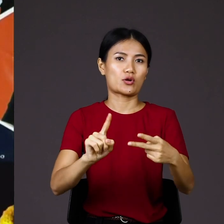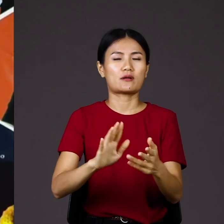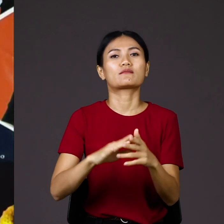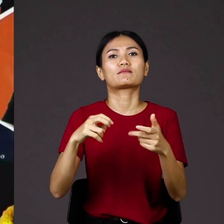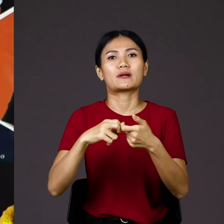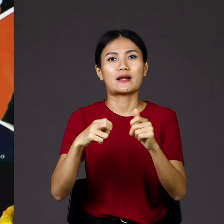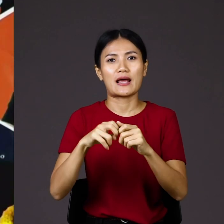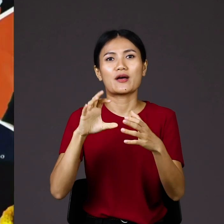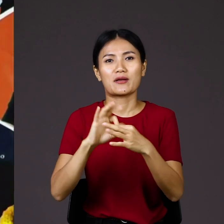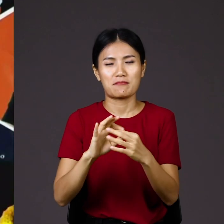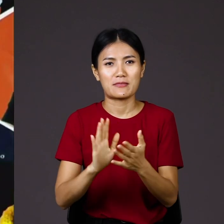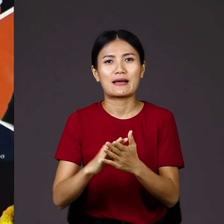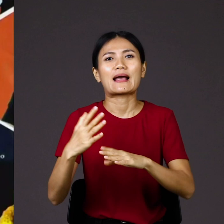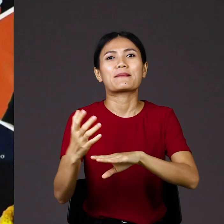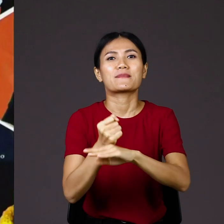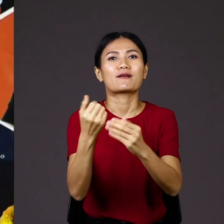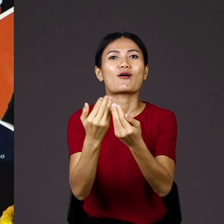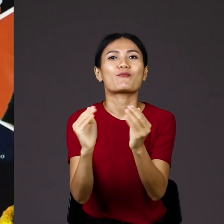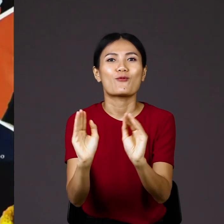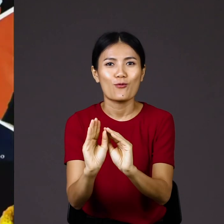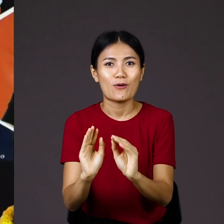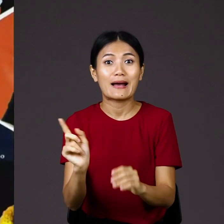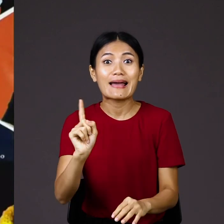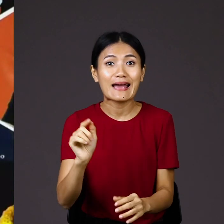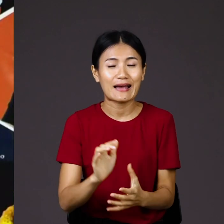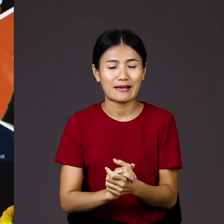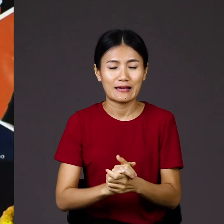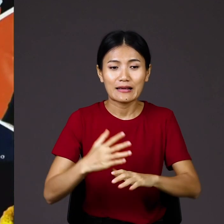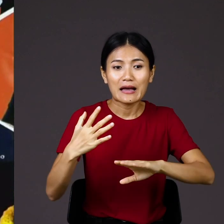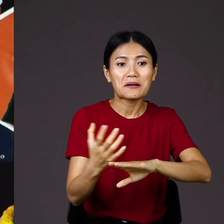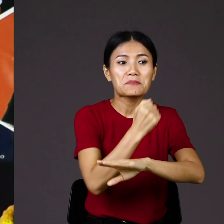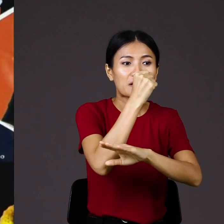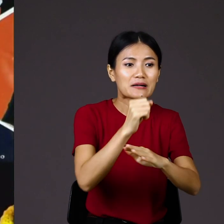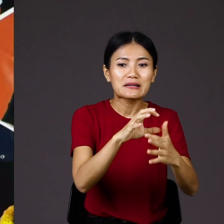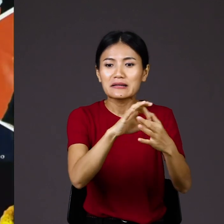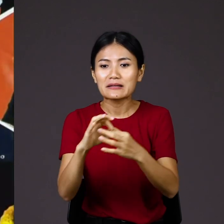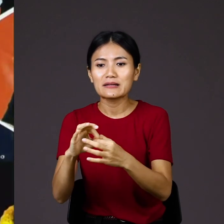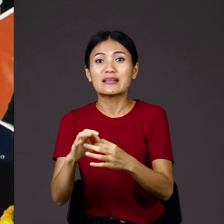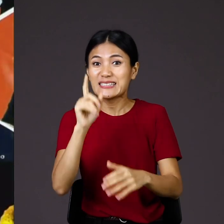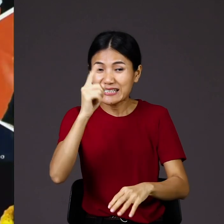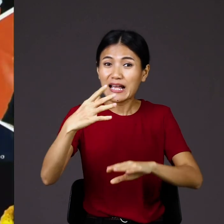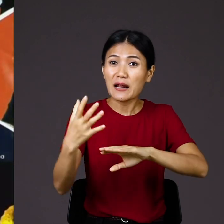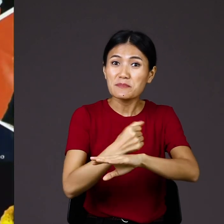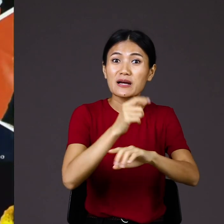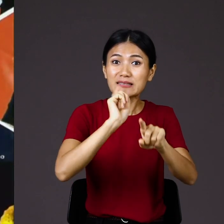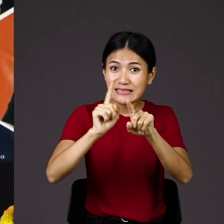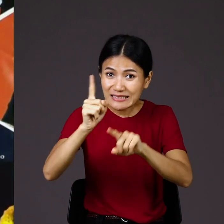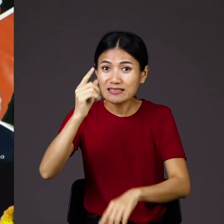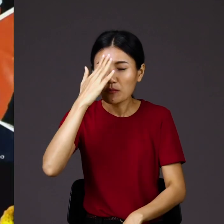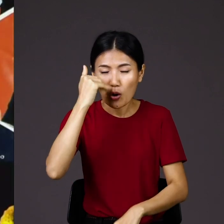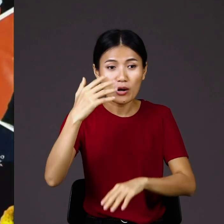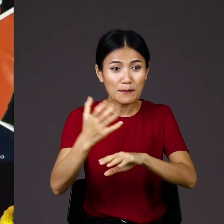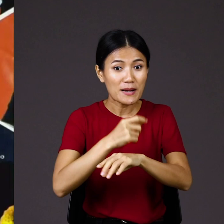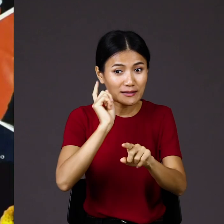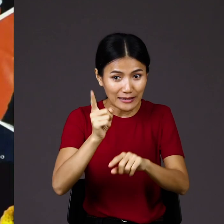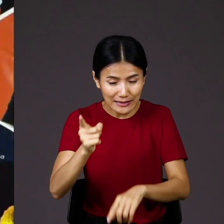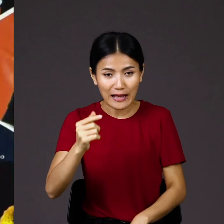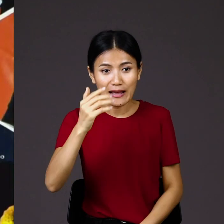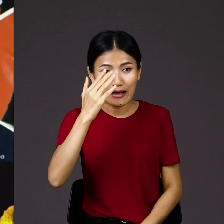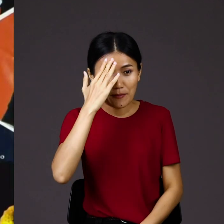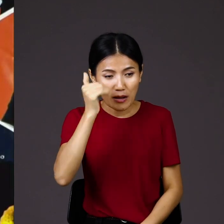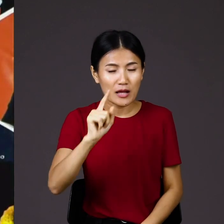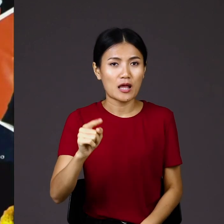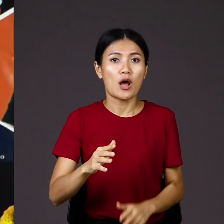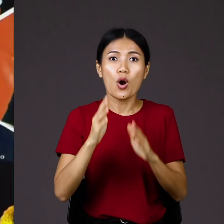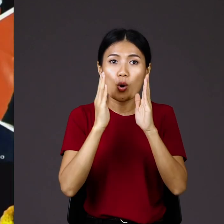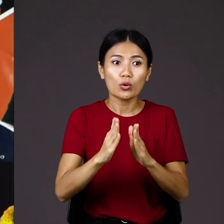ภาษาฝรั่งเขาเรียกว่า family business ซึ่งมันเหลือเชื่อมากนะครับการเมืองที่เป็นเรื่องของคนทุกๆคน